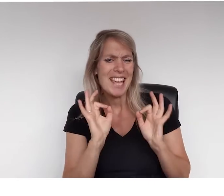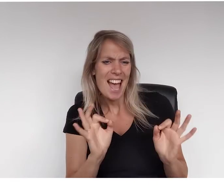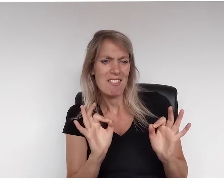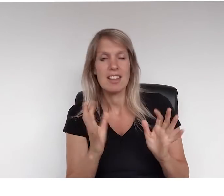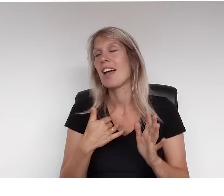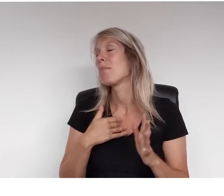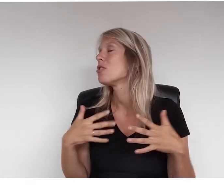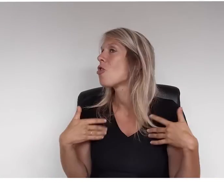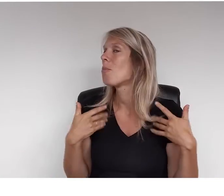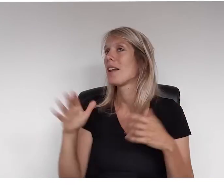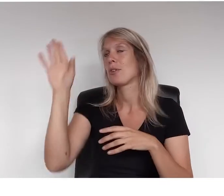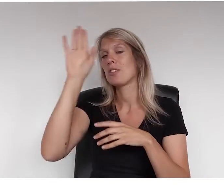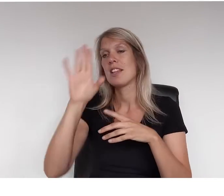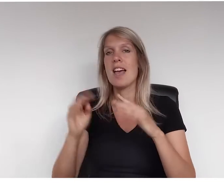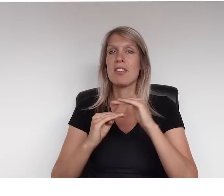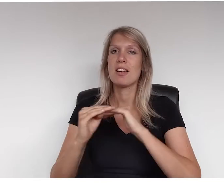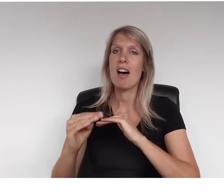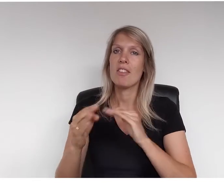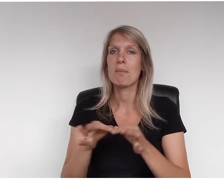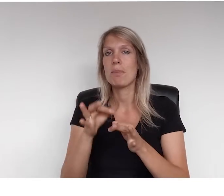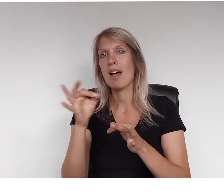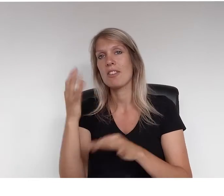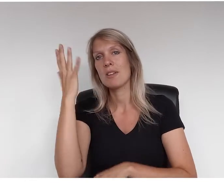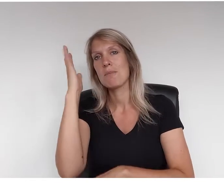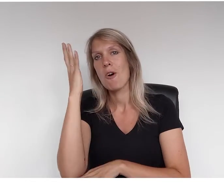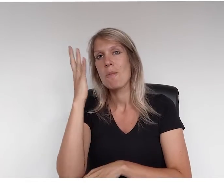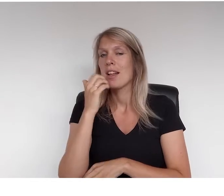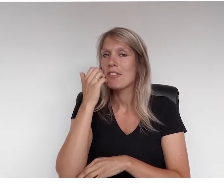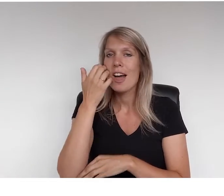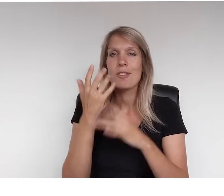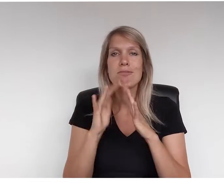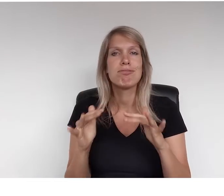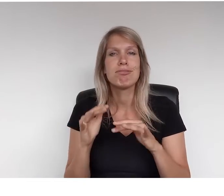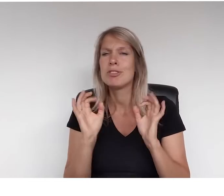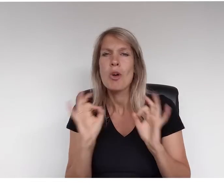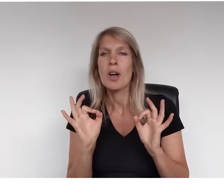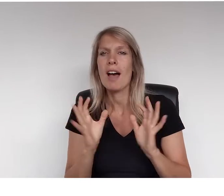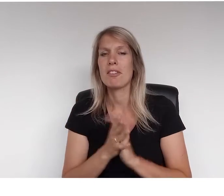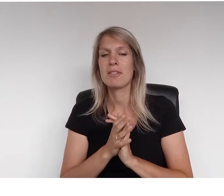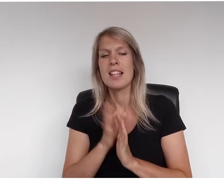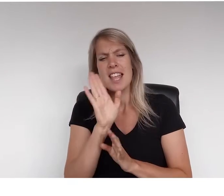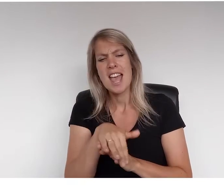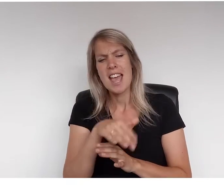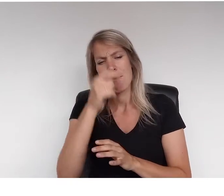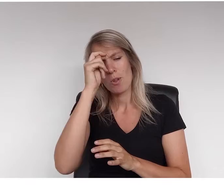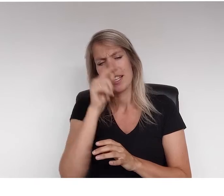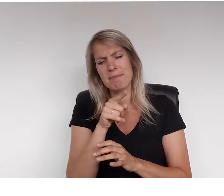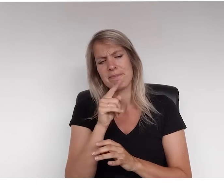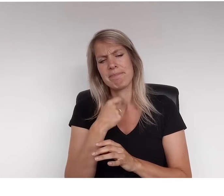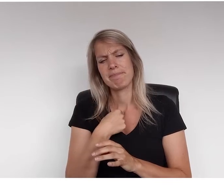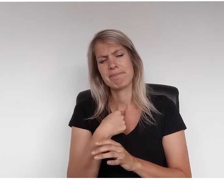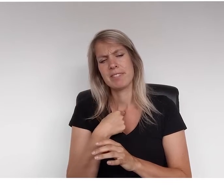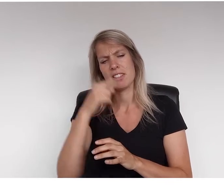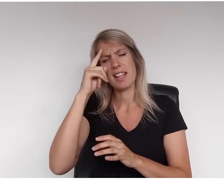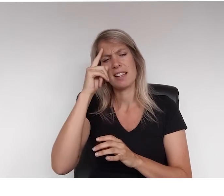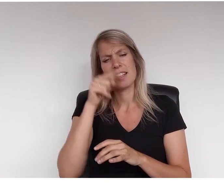en de planten en... Oh, bomen, het zo fruit. Mooi. Echt zo gaaf. Ja, ik ook. Hé, maar Olly. Ja? Weet je wat ze te denken, hè? Nou? Ja,